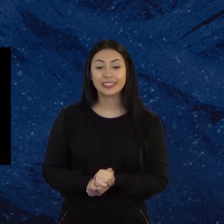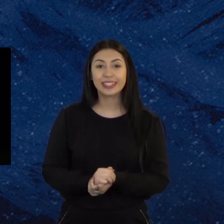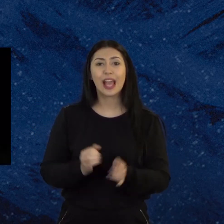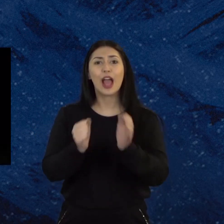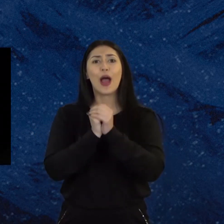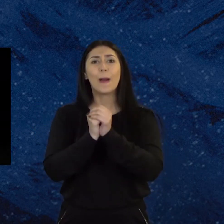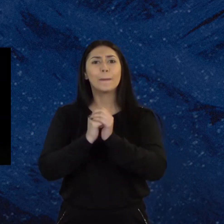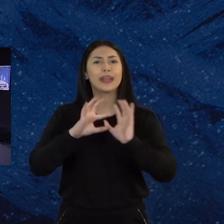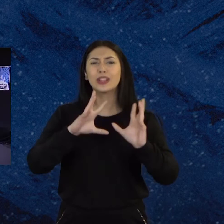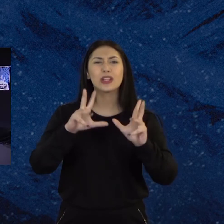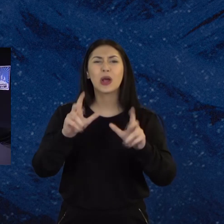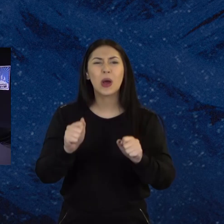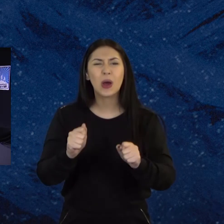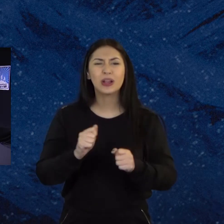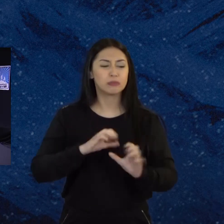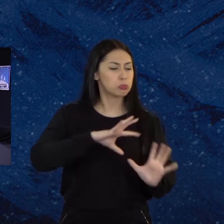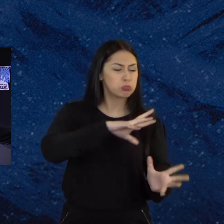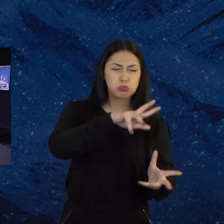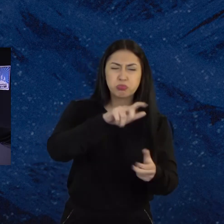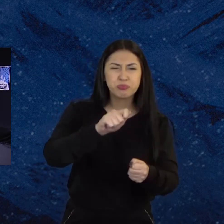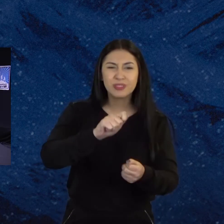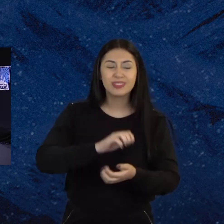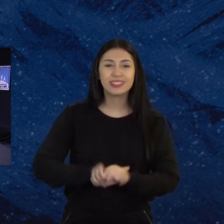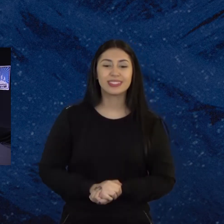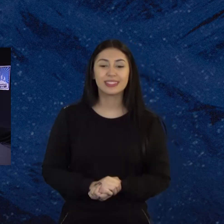todos os irmãos aí em toda a terra.